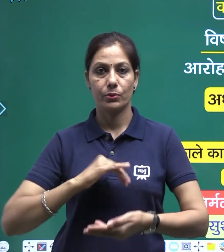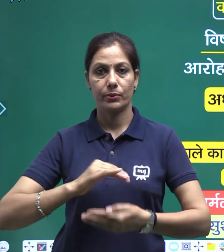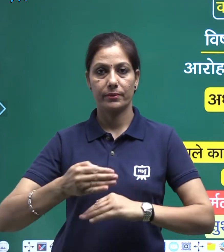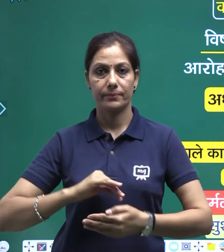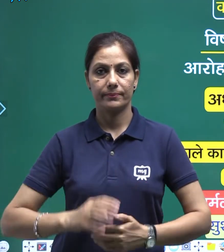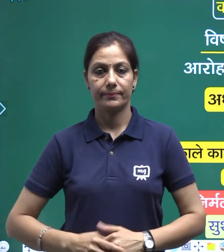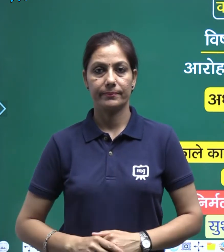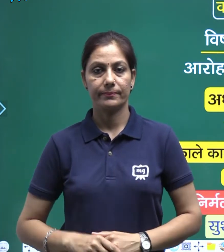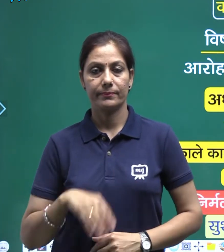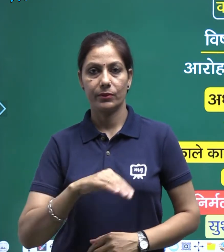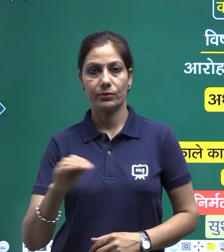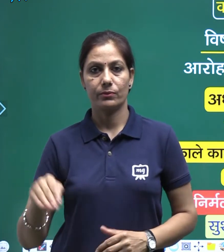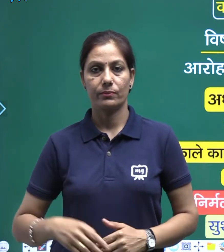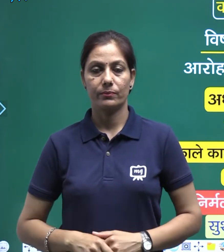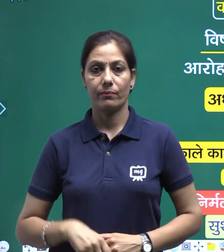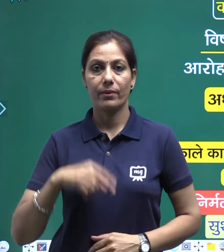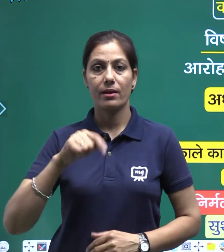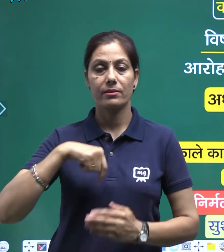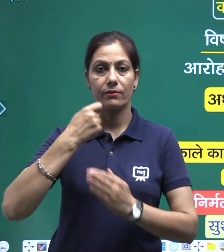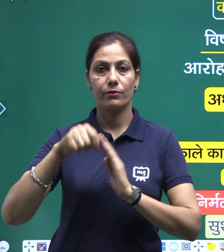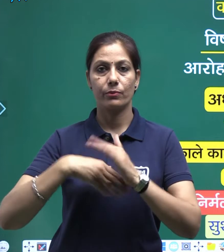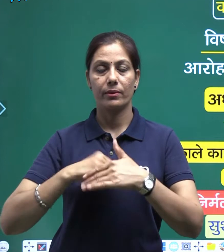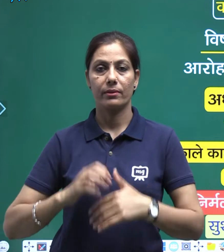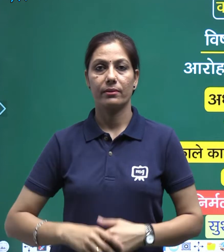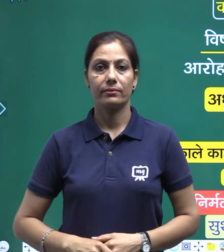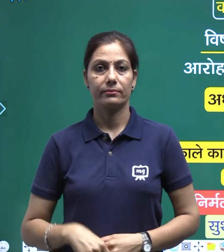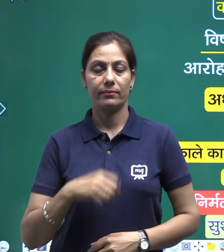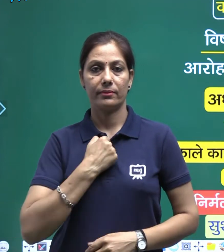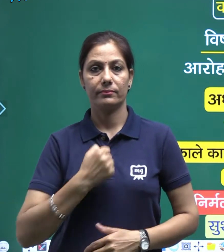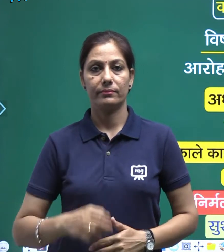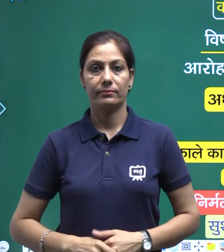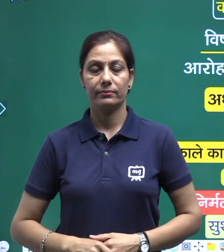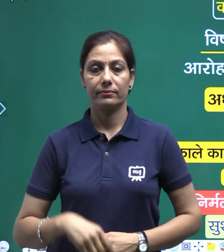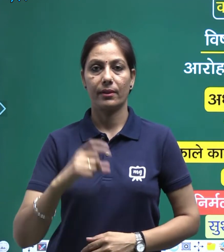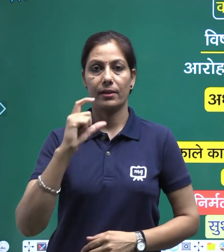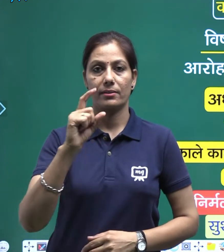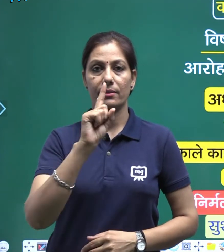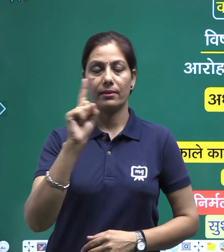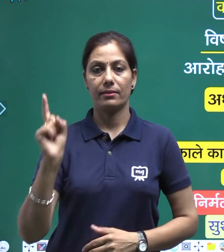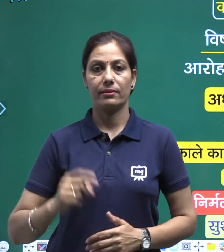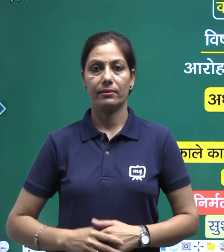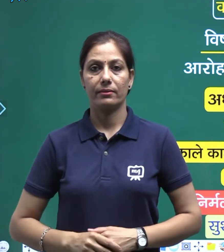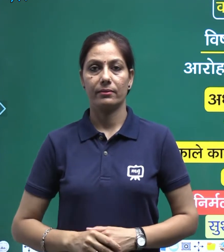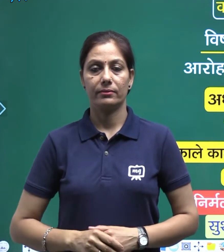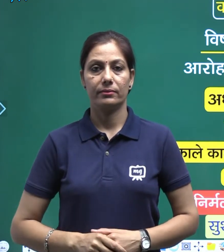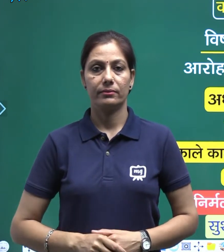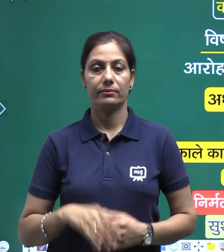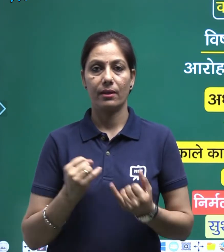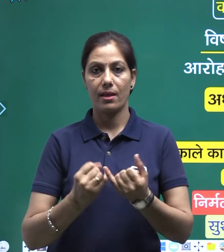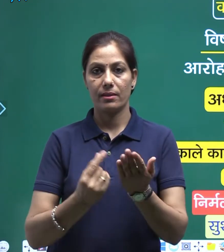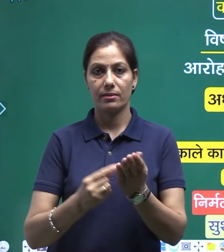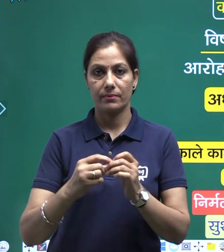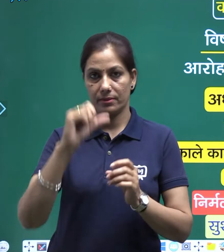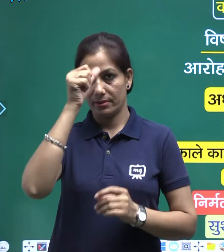चौधरी। बच्चों, आज के वीडियो में हम कक्षा 11 की हिंदी विषय